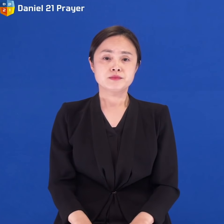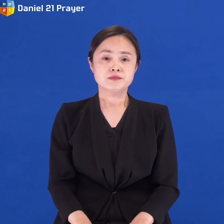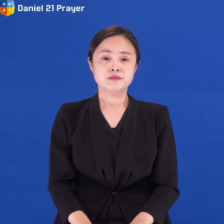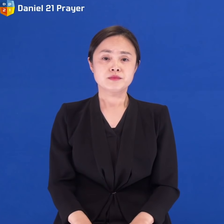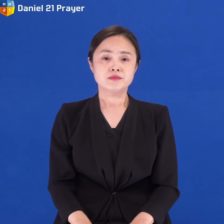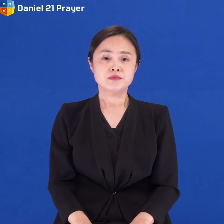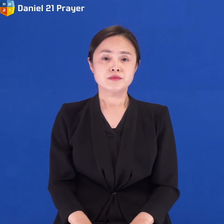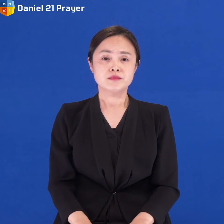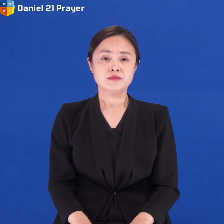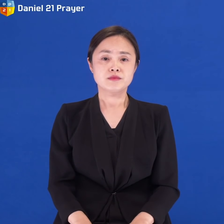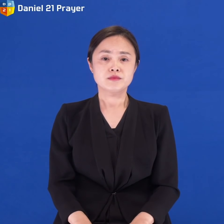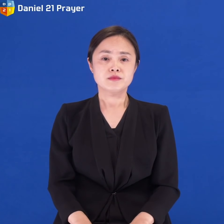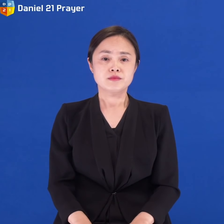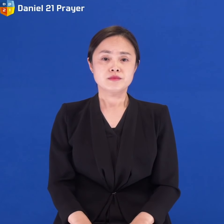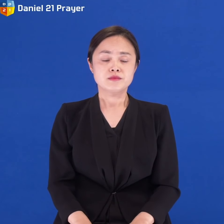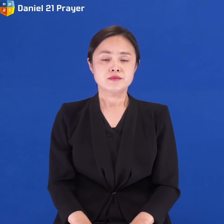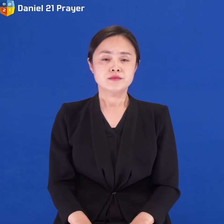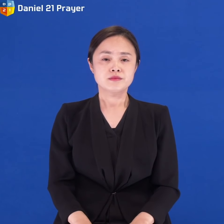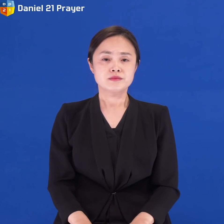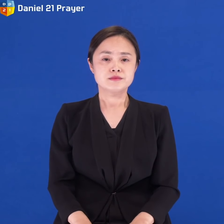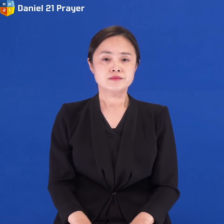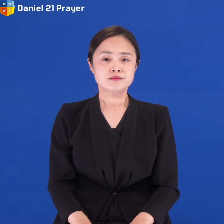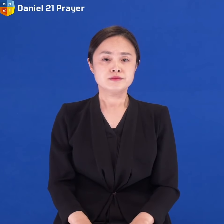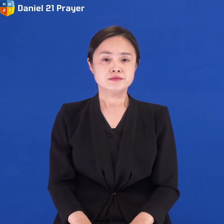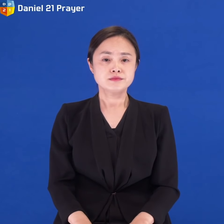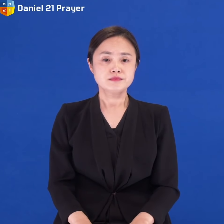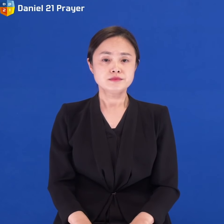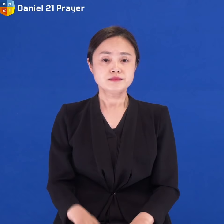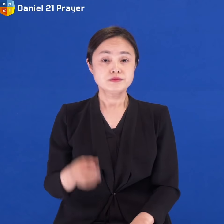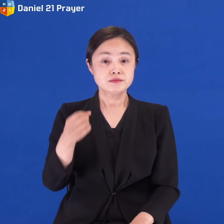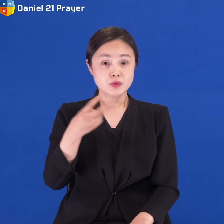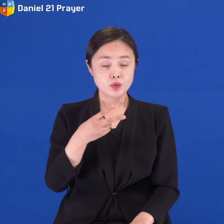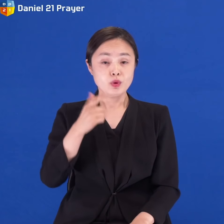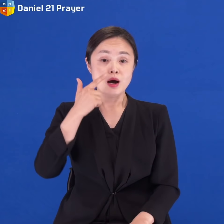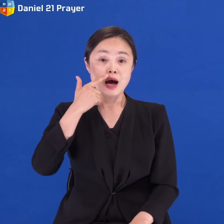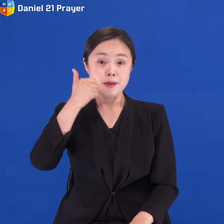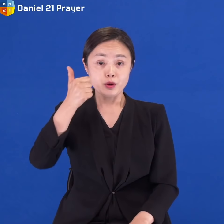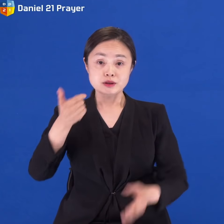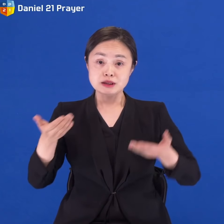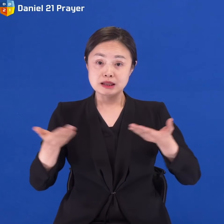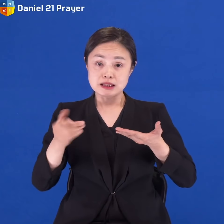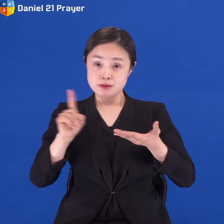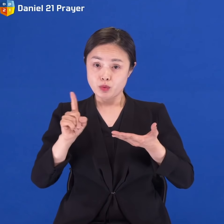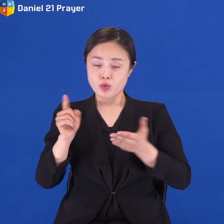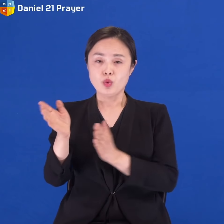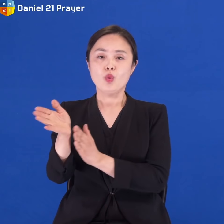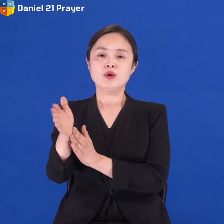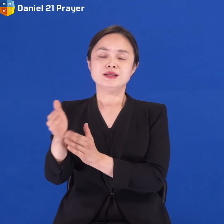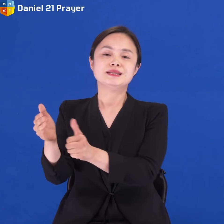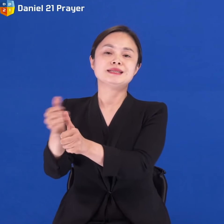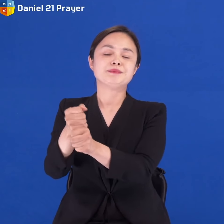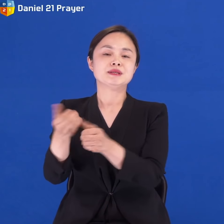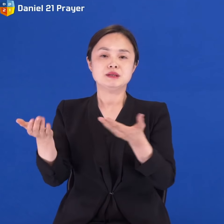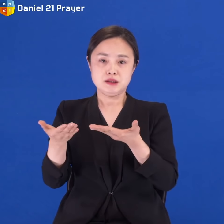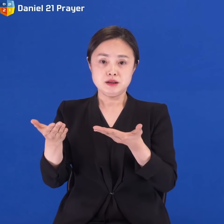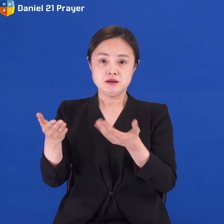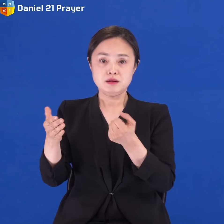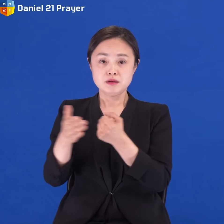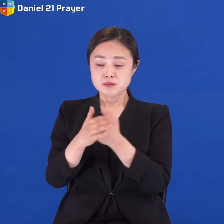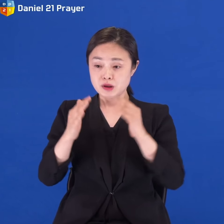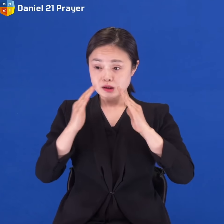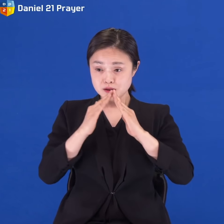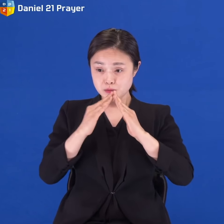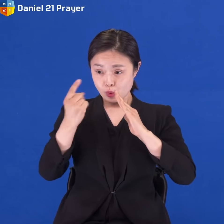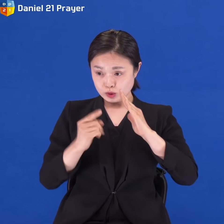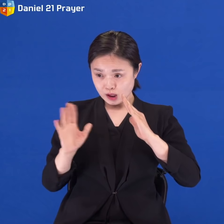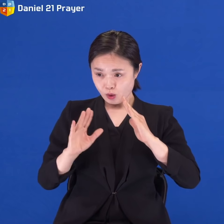잦은 고기잡이 나가는 그 일로 인하여 부재 중의 아버지였습니다.